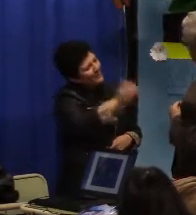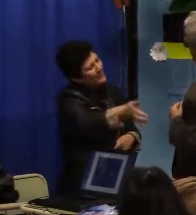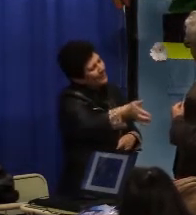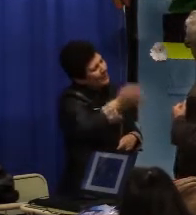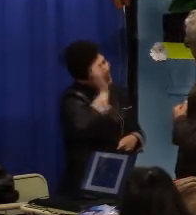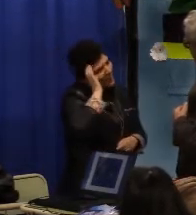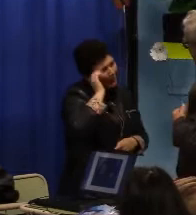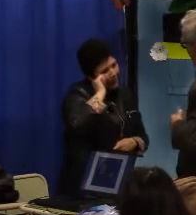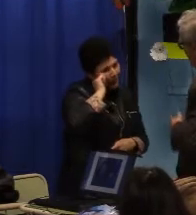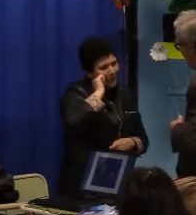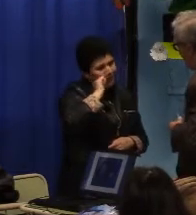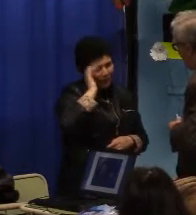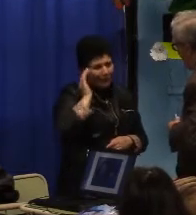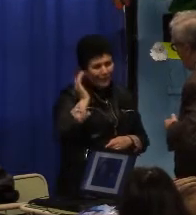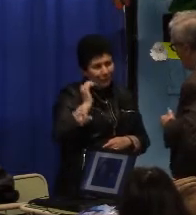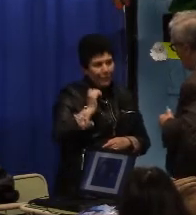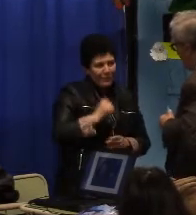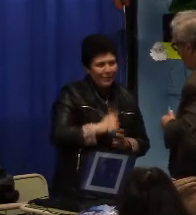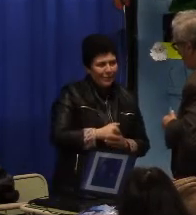¿Conocen?